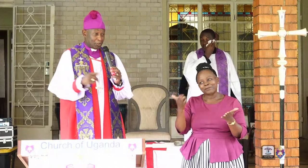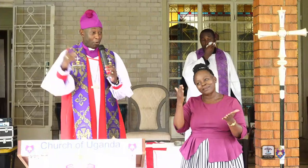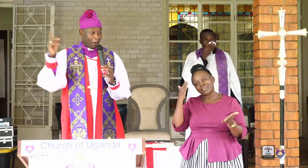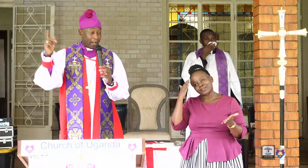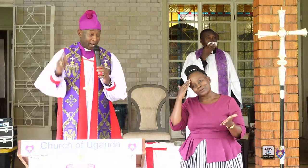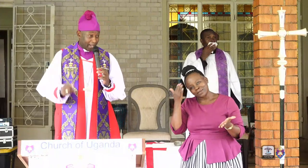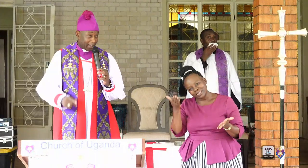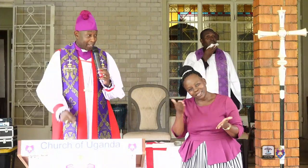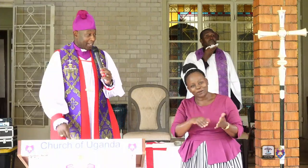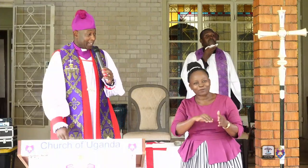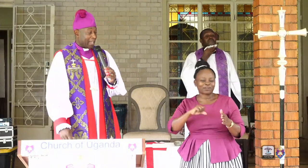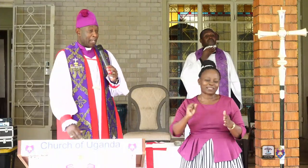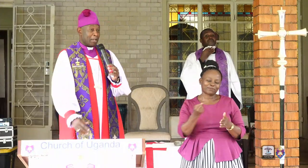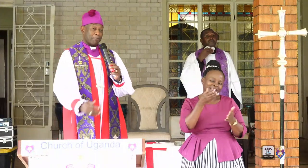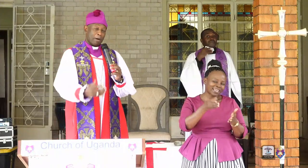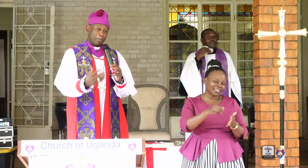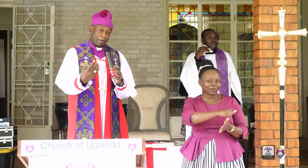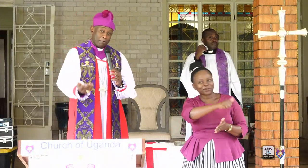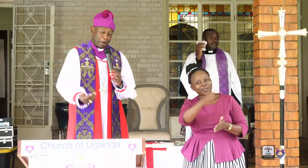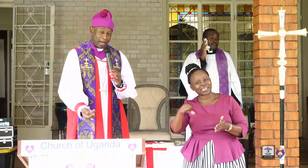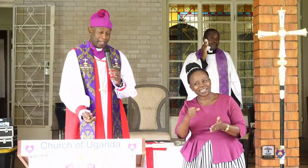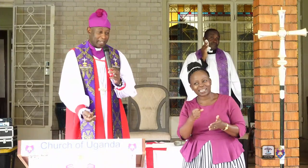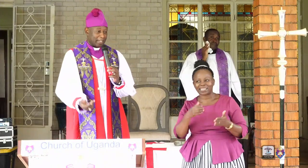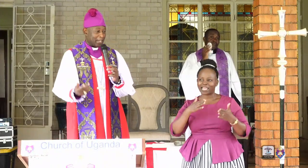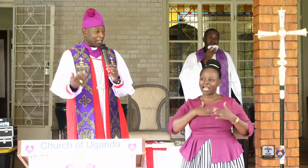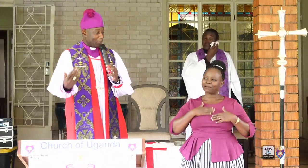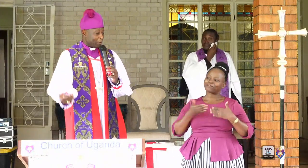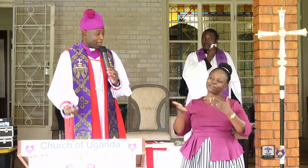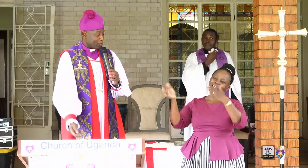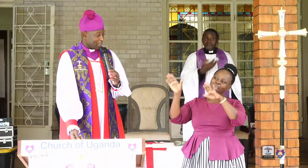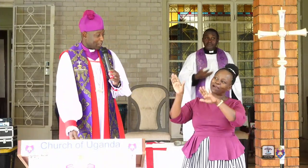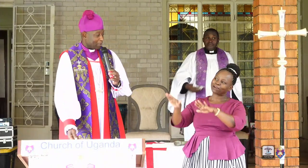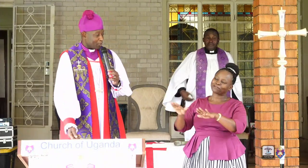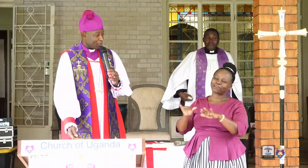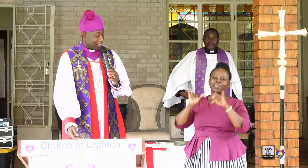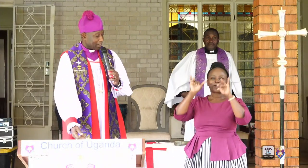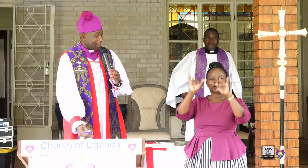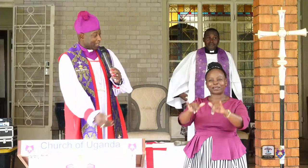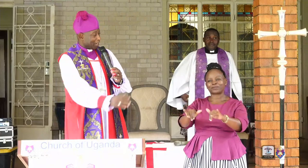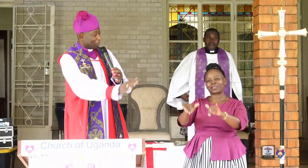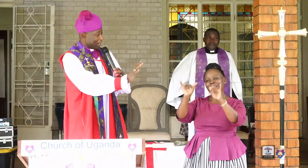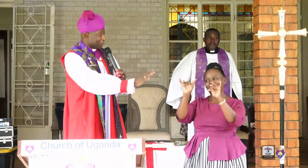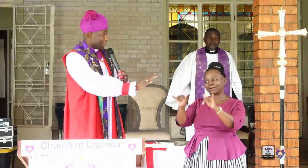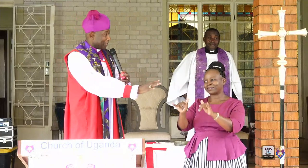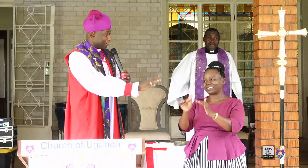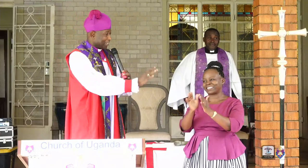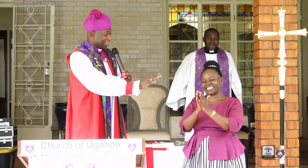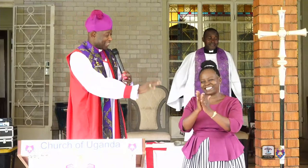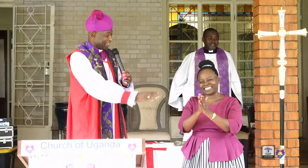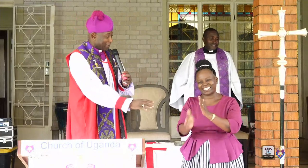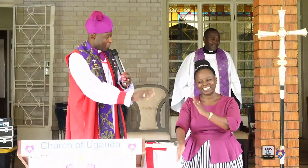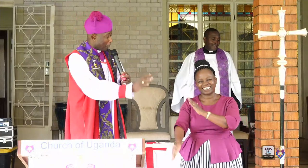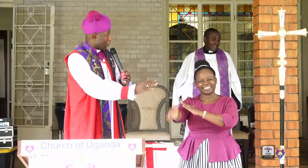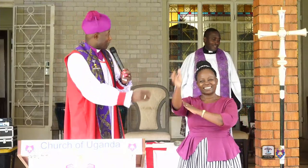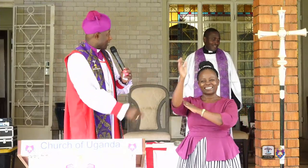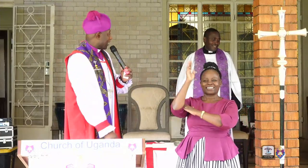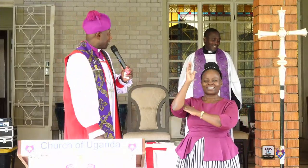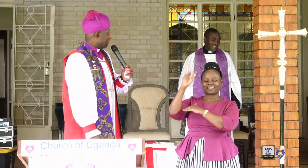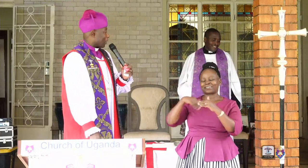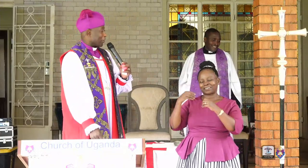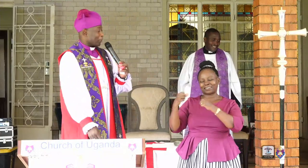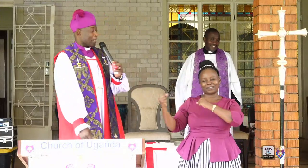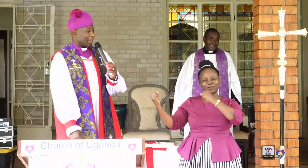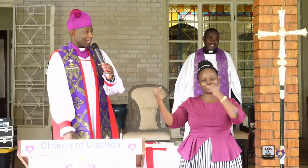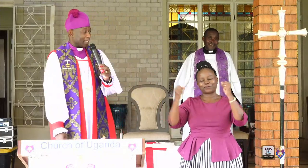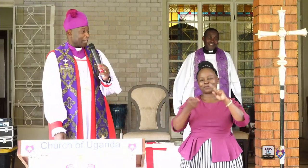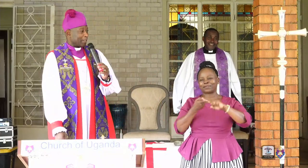kikecho obawalala naye famu abafa bagenda we batuleka kale mukama yokere okugumya